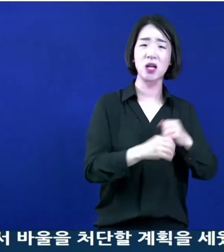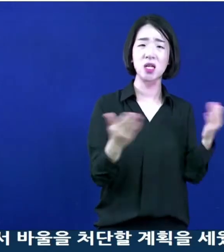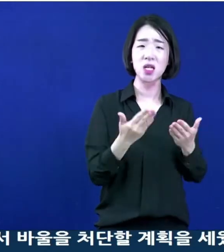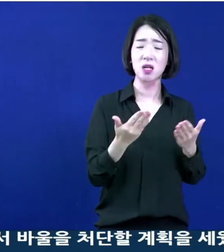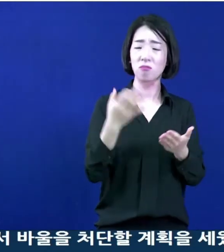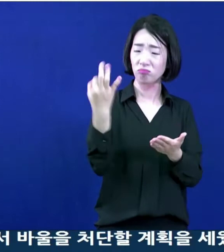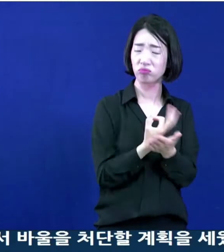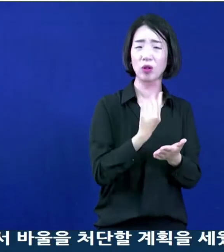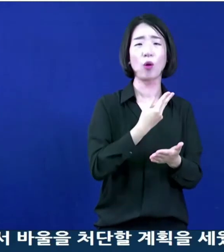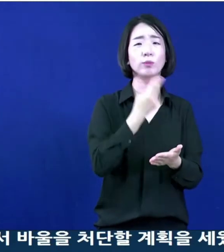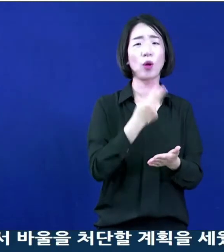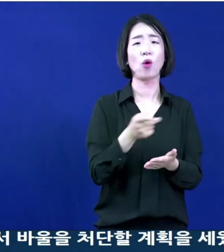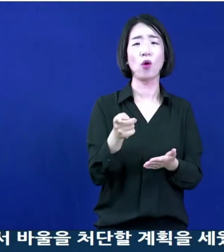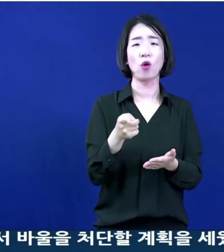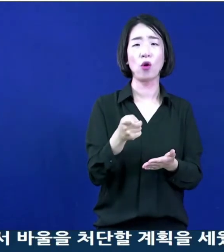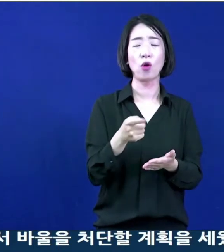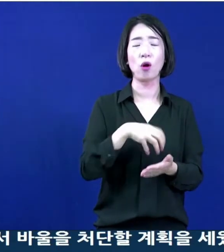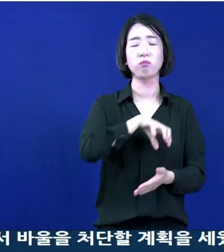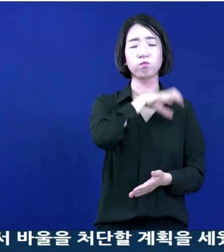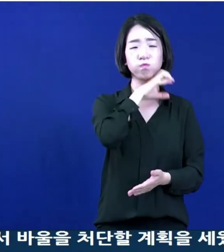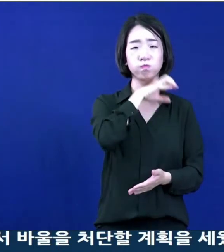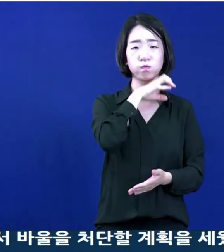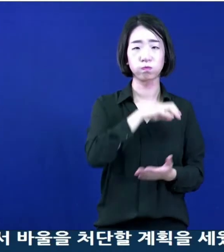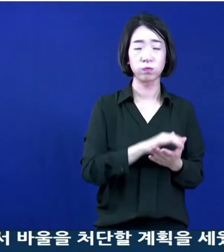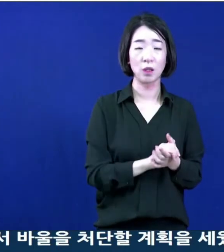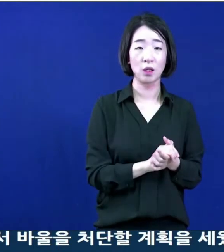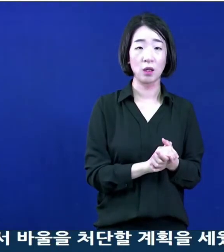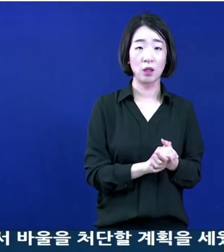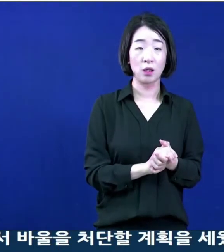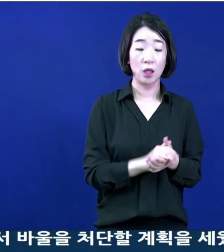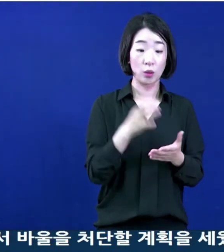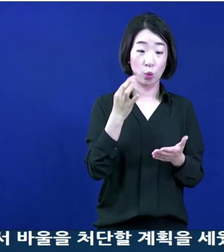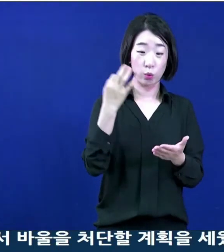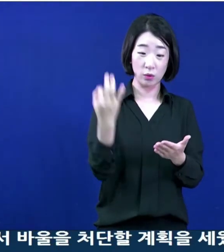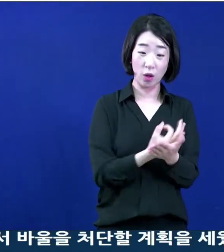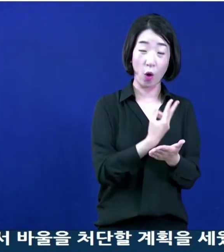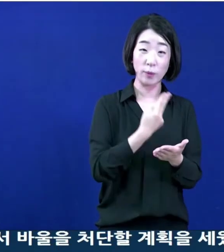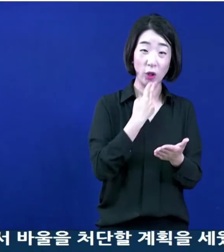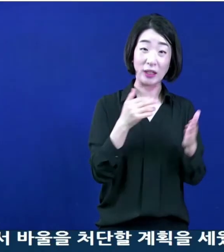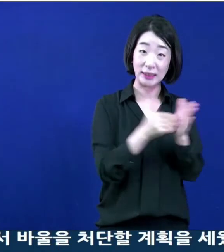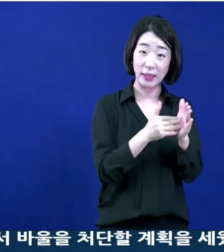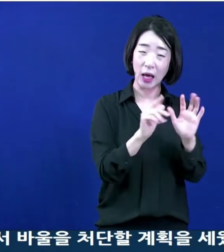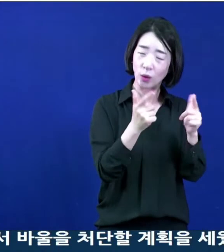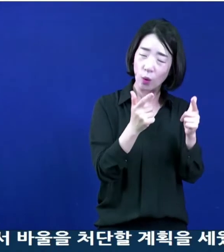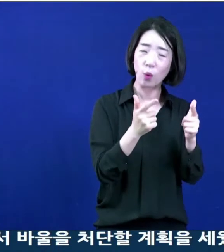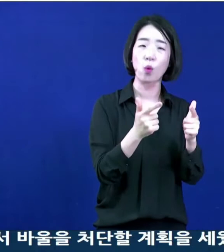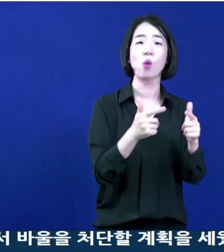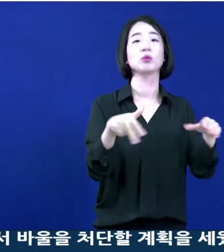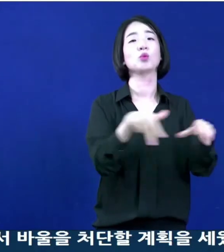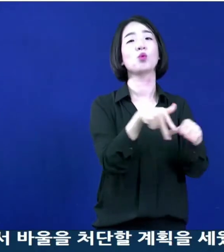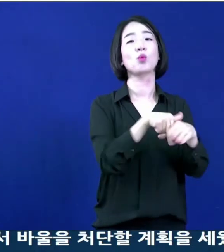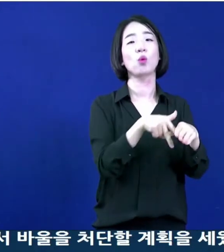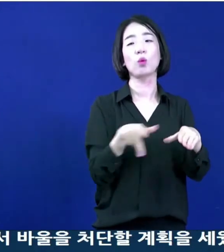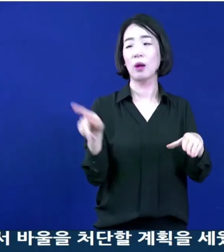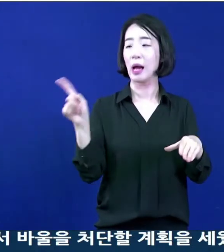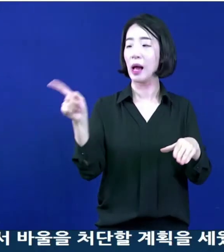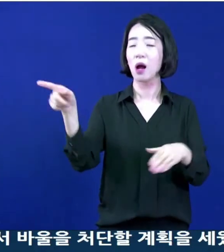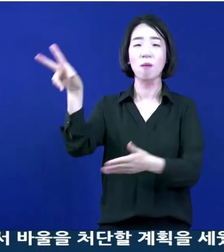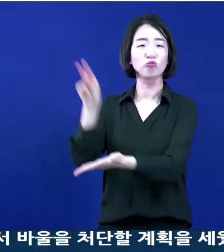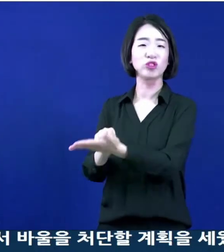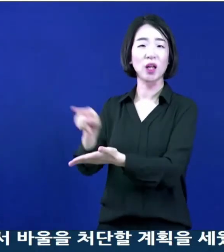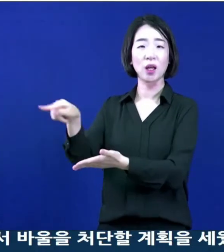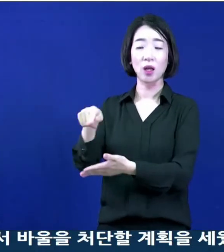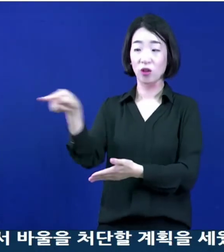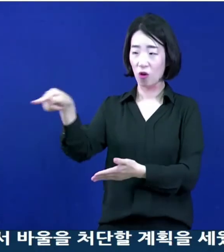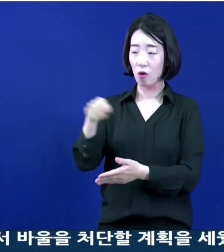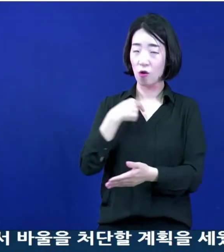겁니다. 근데 그것을 그냥 경제적인 손실만 딱 얘기하는 게 아니라 종교심까지 쫙 부추기는 거예요. 우리만 망하게